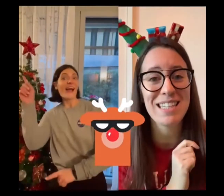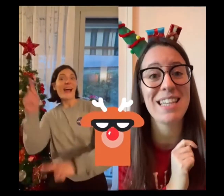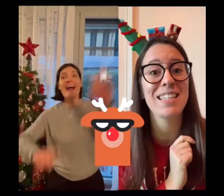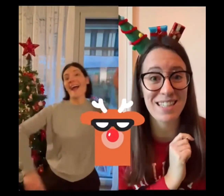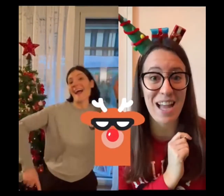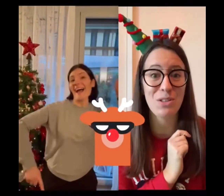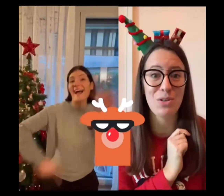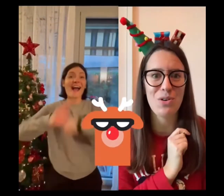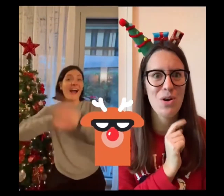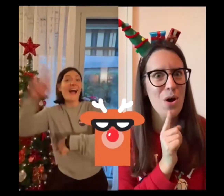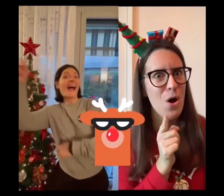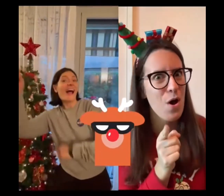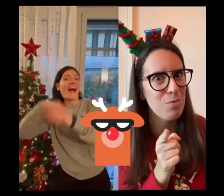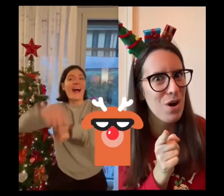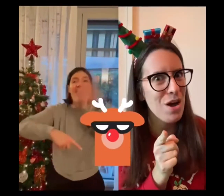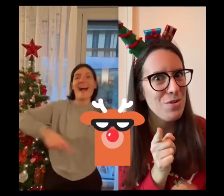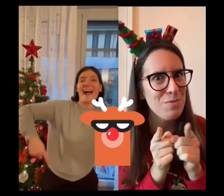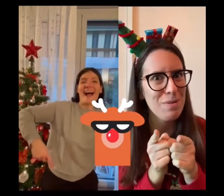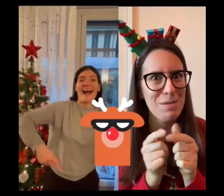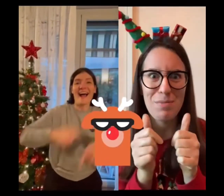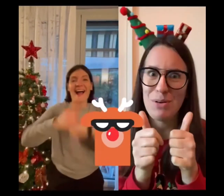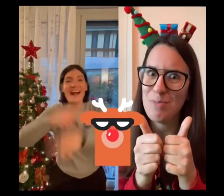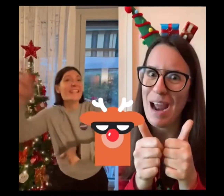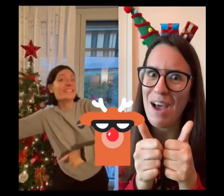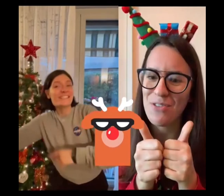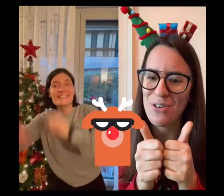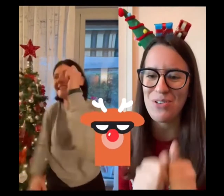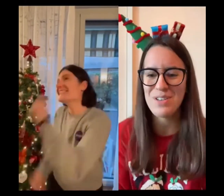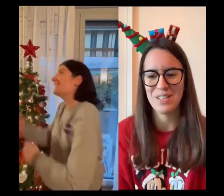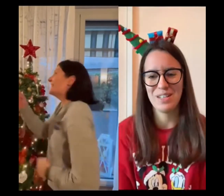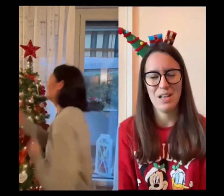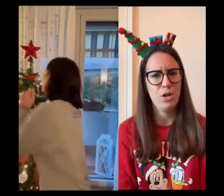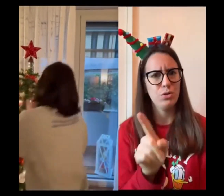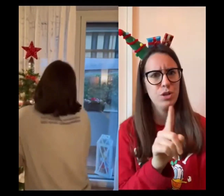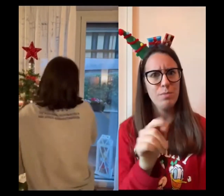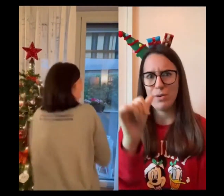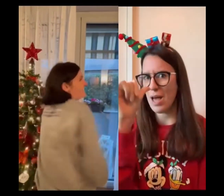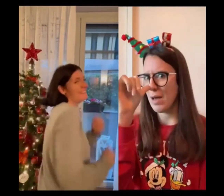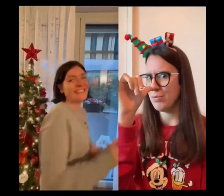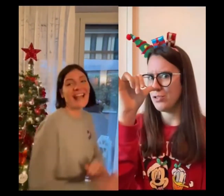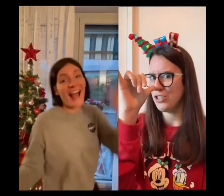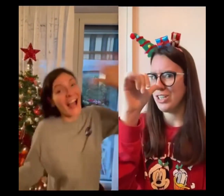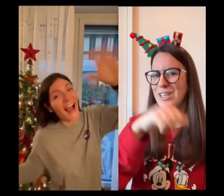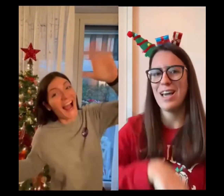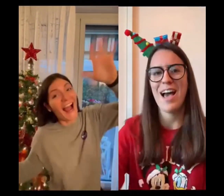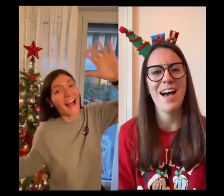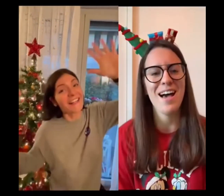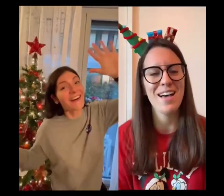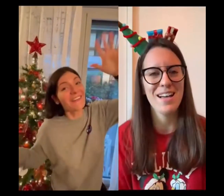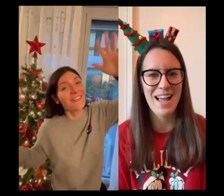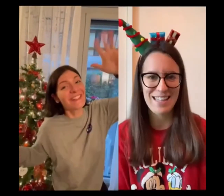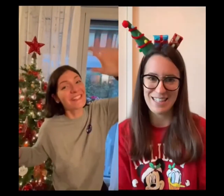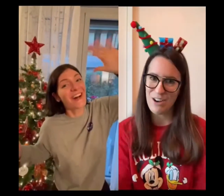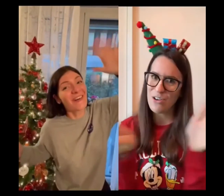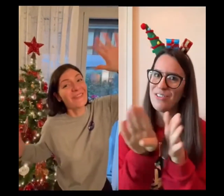sei stato buono, un bimbo bravo. Non dirmi una bugia, se no io